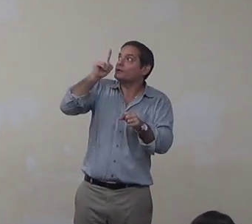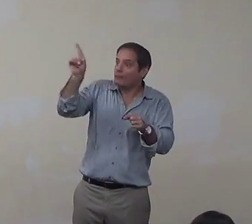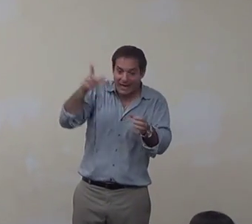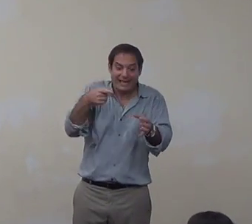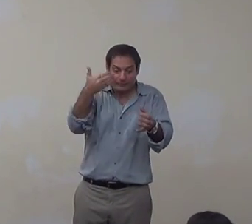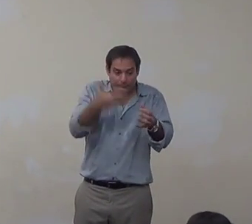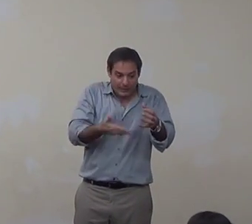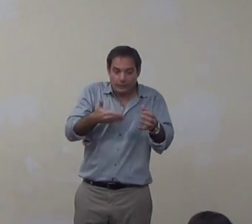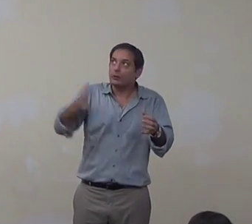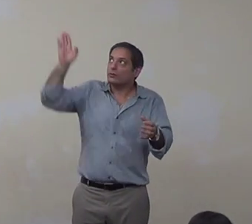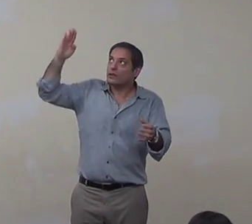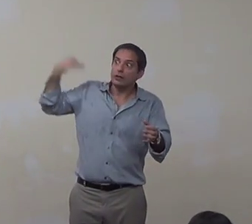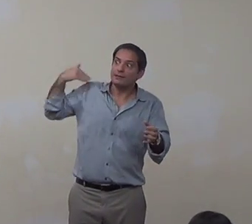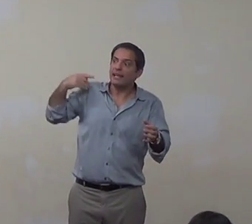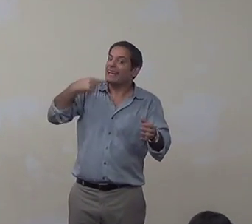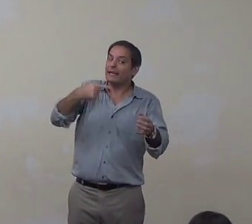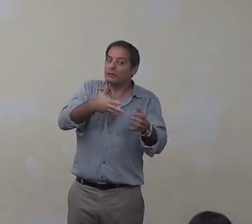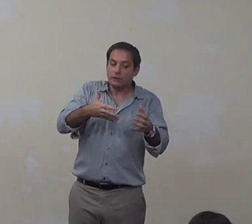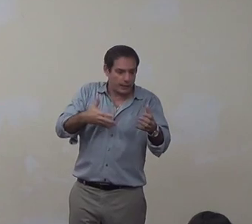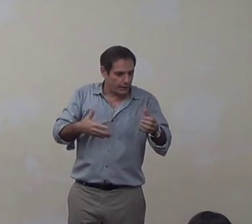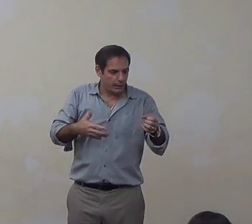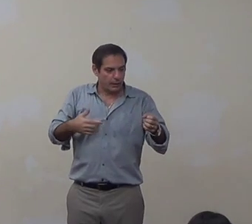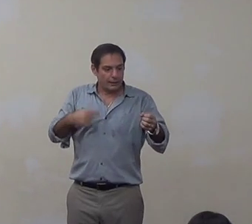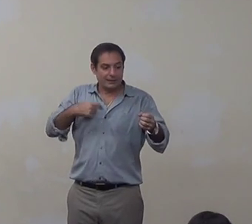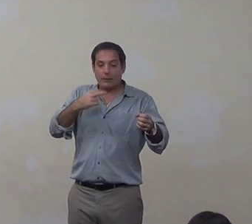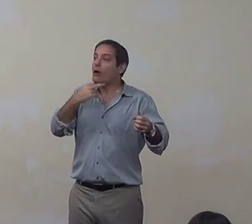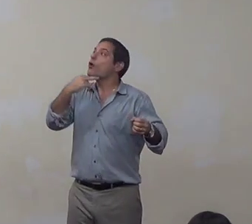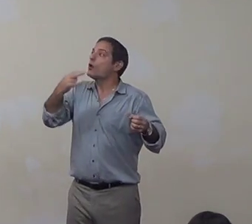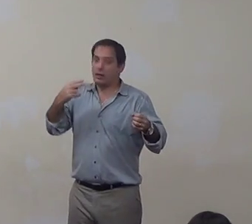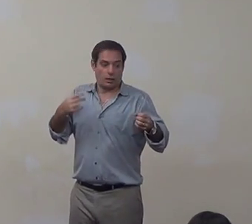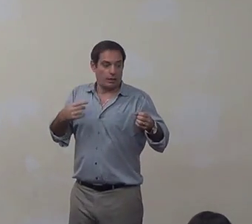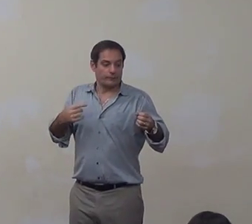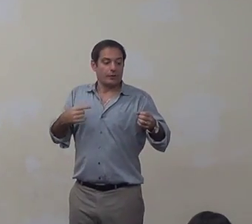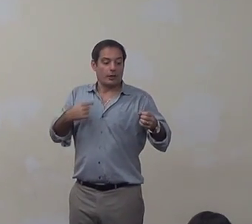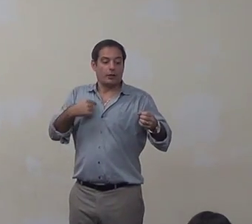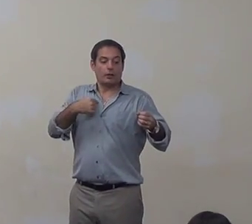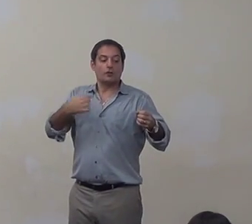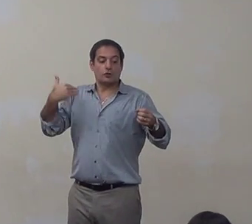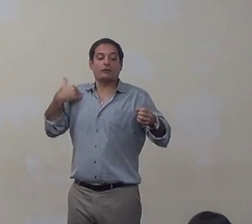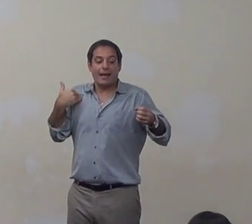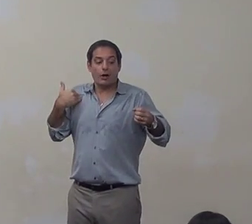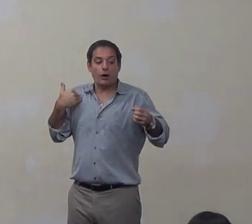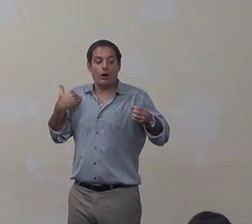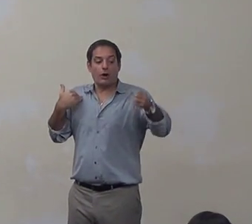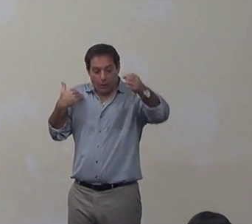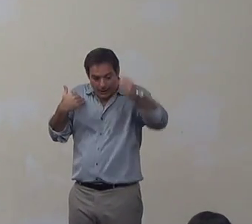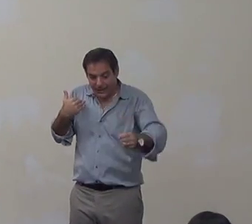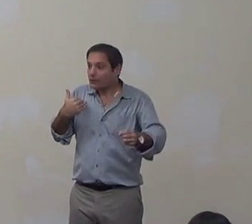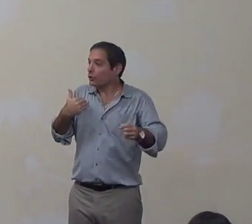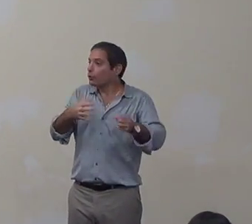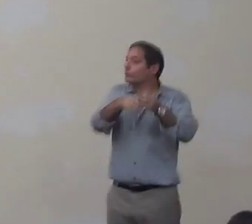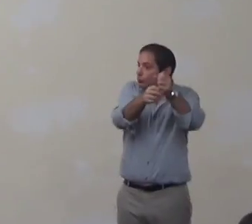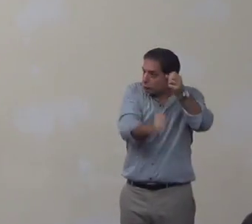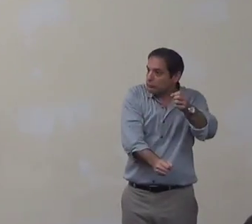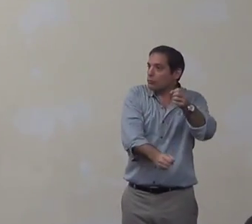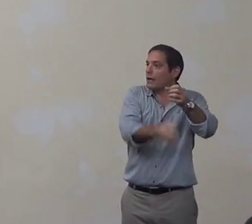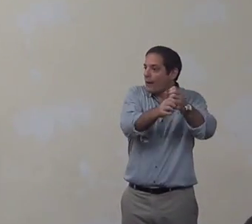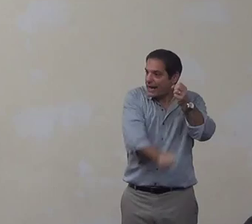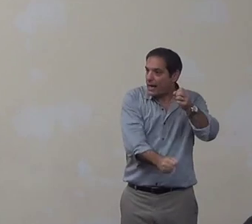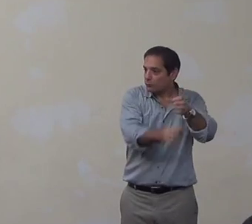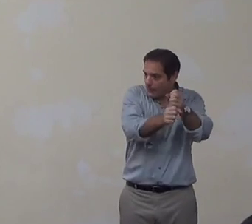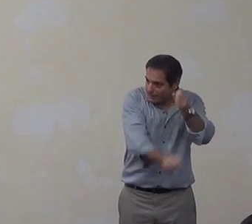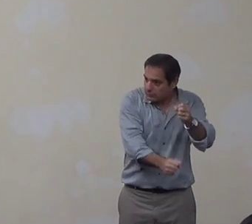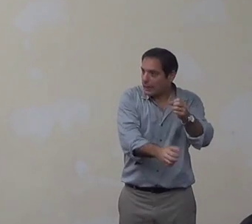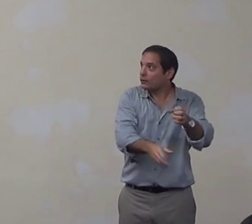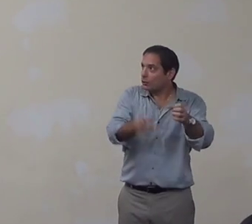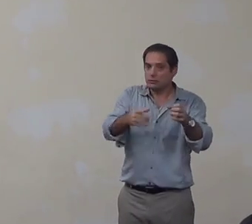ahora lo voy a usar para esto. Entonces Dios le dice, ¿qué tú tienes? ¿Listo? Yo tengo esto. Una